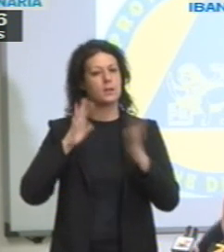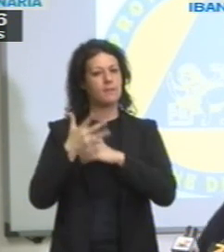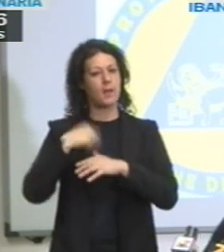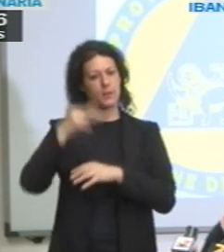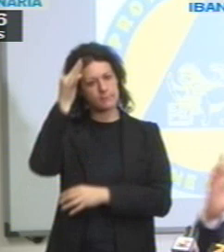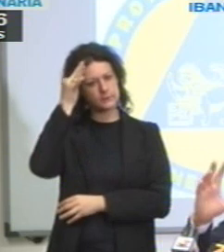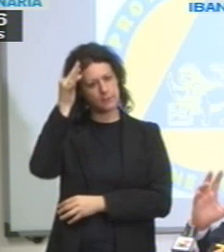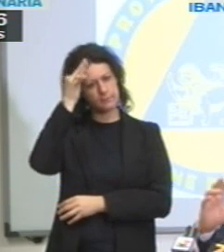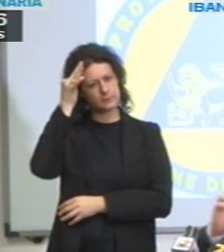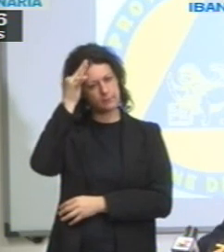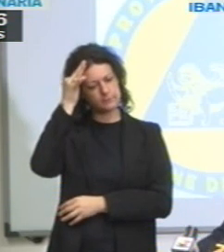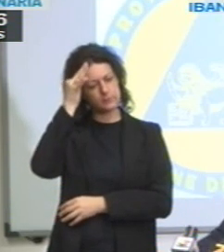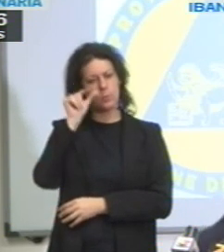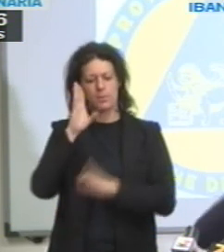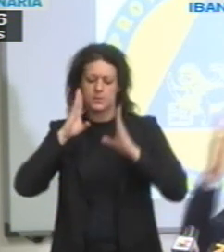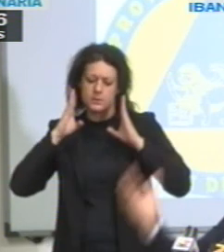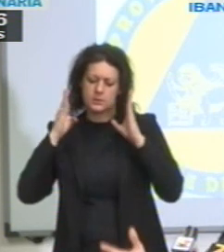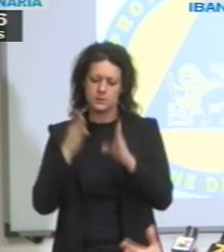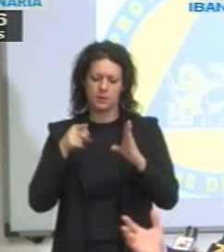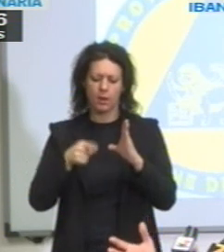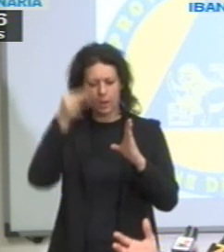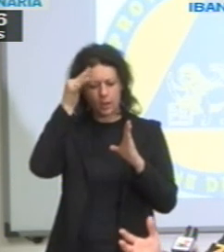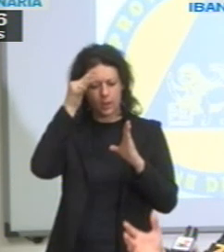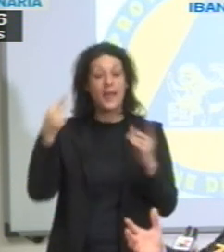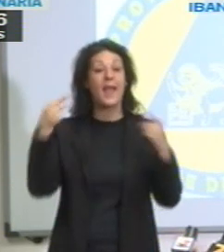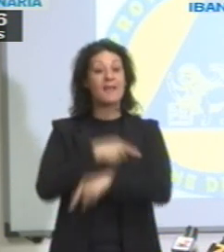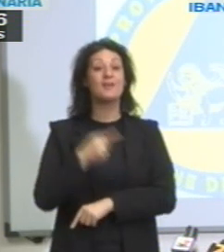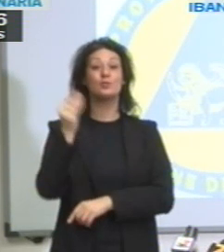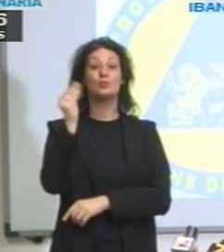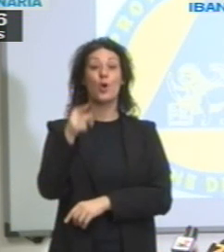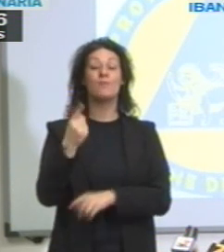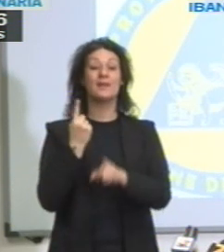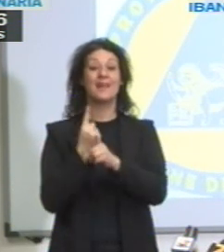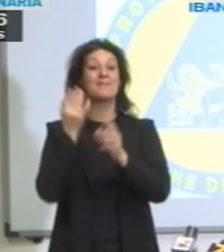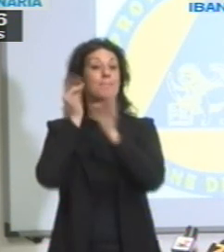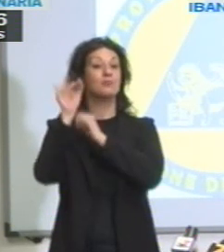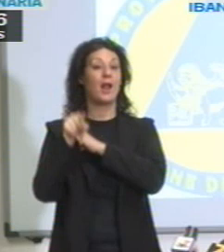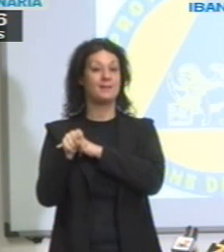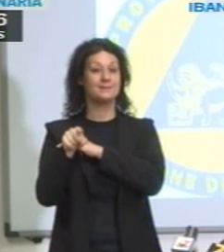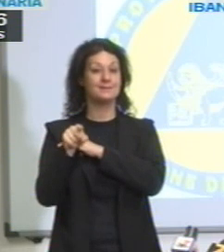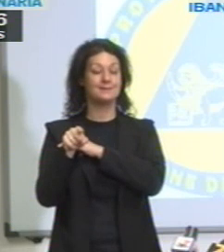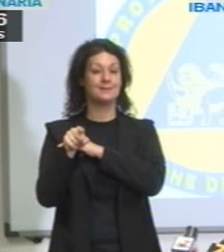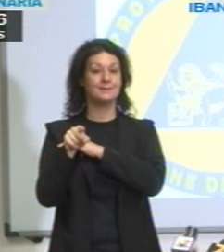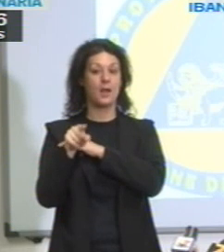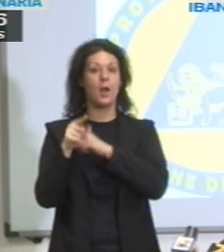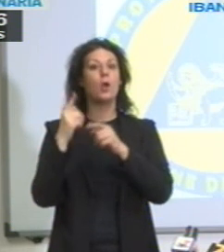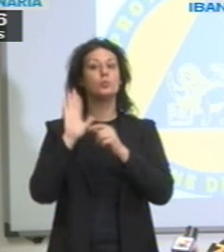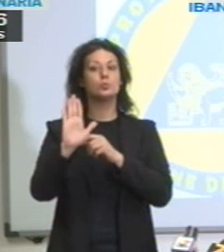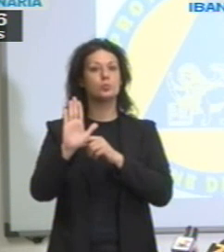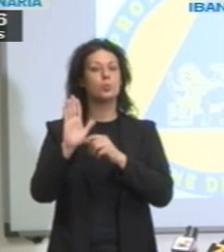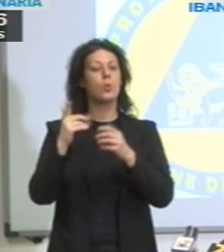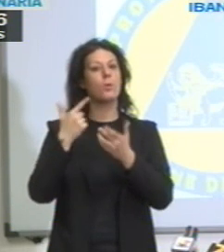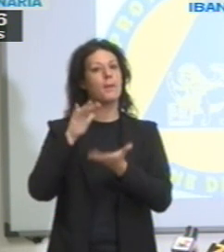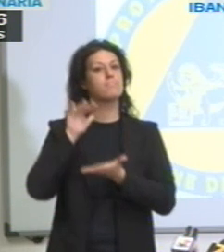poi diventa specialista di... I specializzanti arrivano, fra l'altro, con degli aggiornamenti, un panorama anche di studi pauroso, per